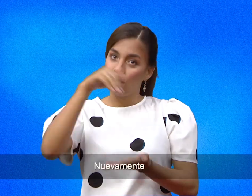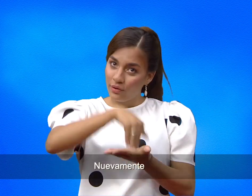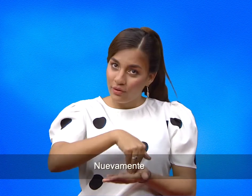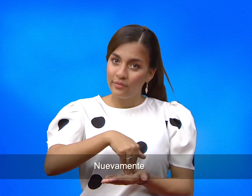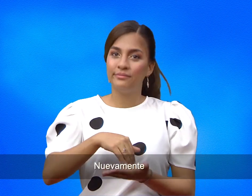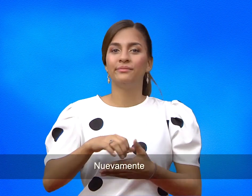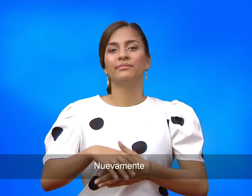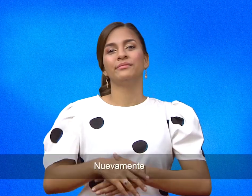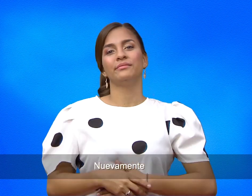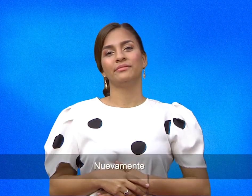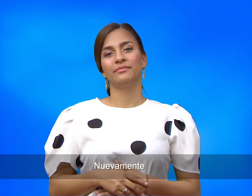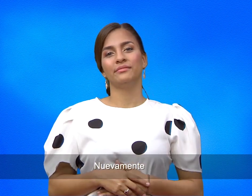Nuevamente.